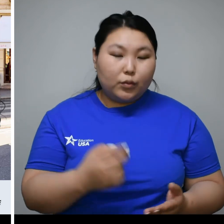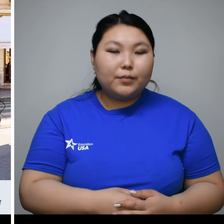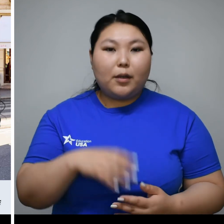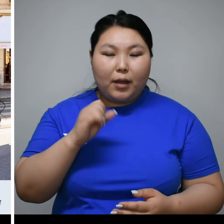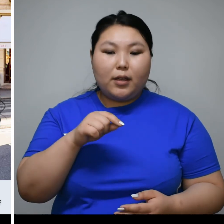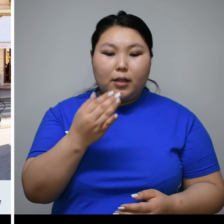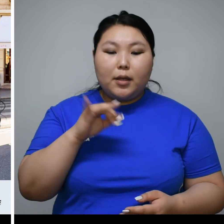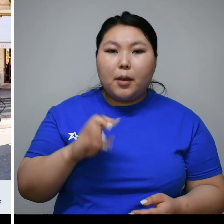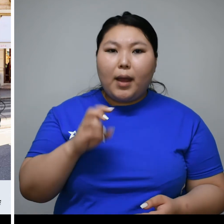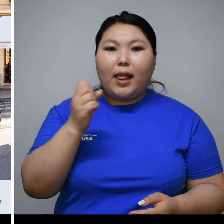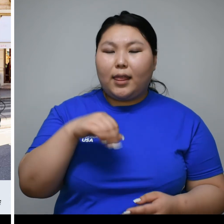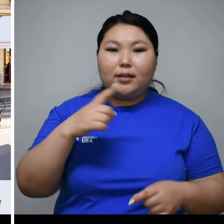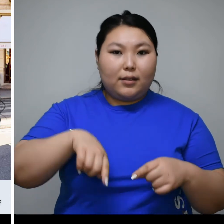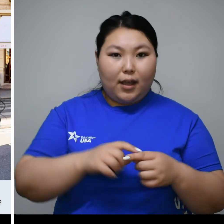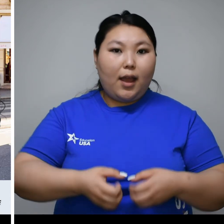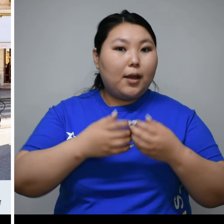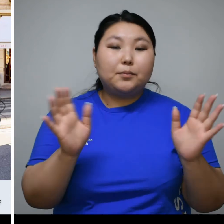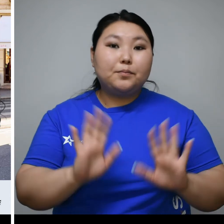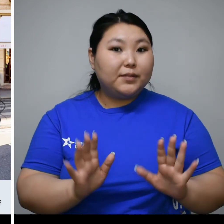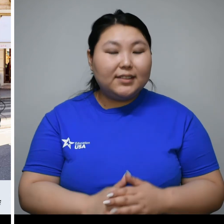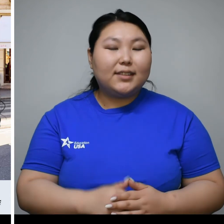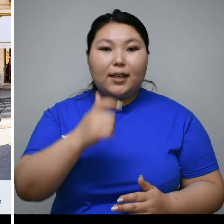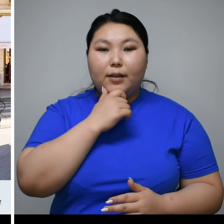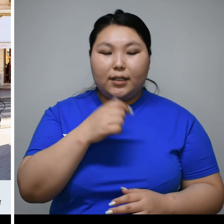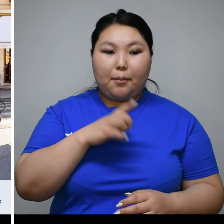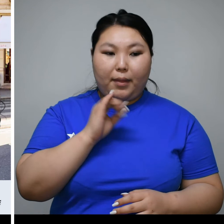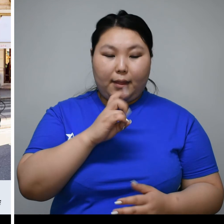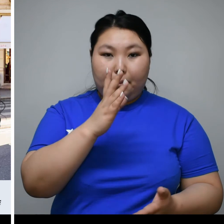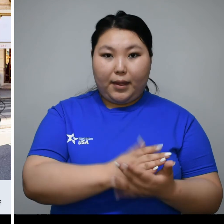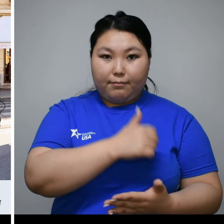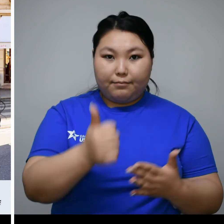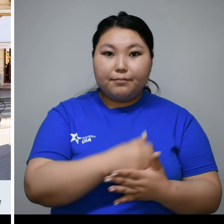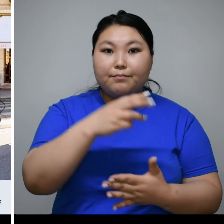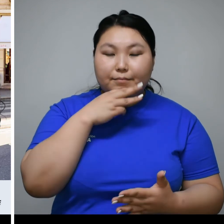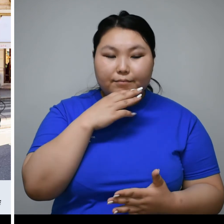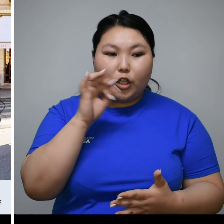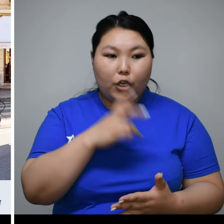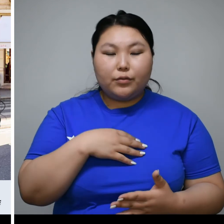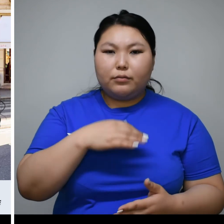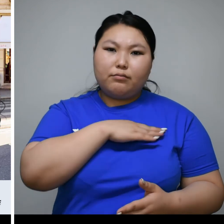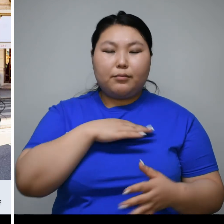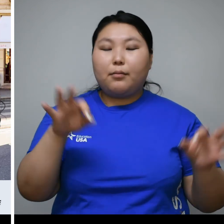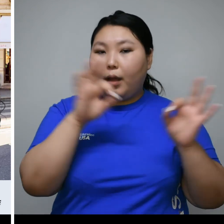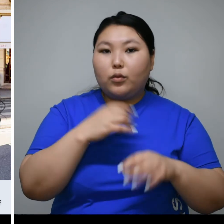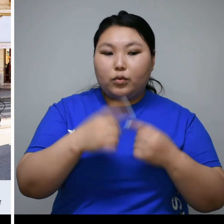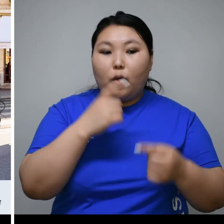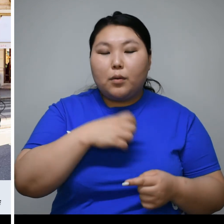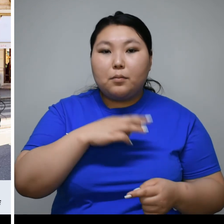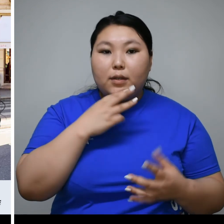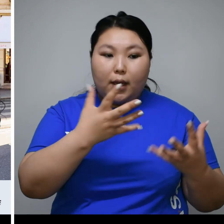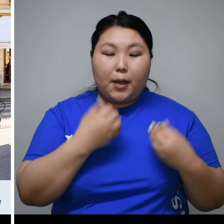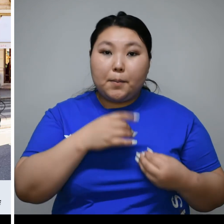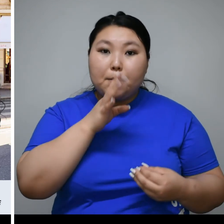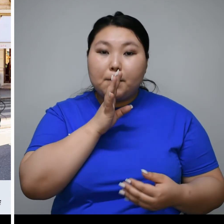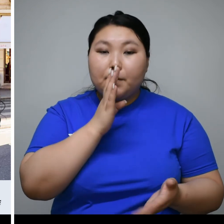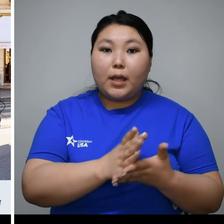Тэгээд иймэрхүү алдаануудыг бас дахиж битээ гаргаарай. Хэрвээ яг ингээд бэлэн байгаа мэдээллийг олж уншилгүйгээр тухайн хүнээс